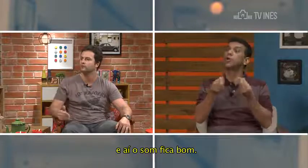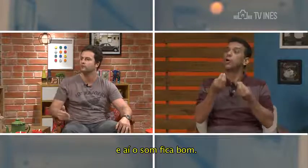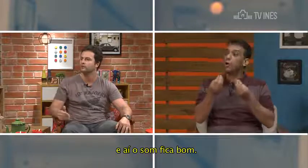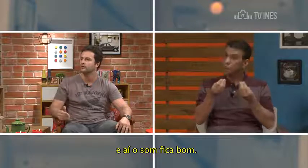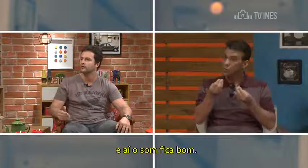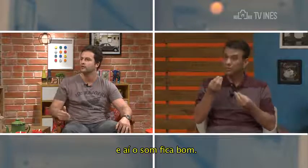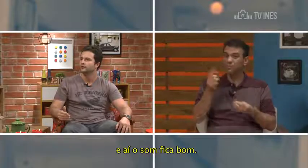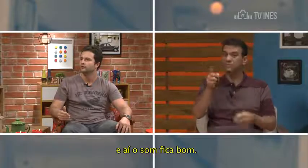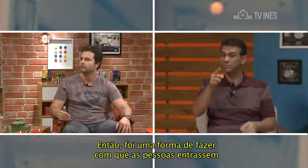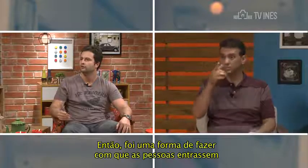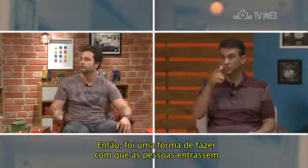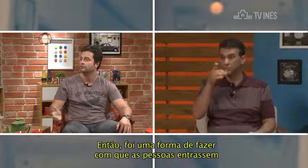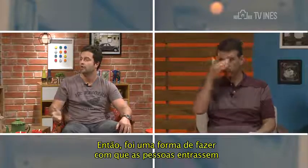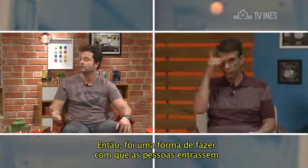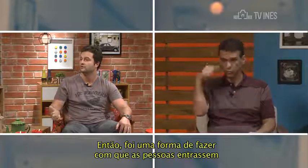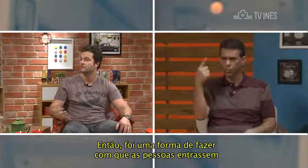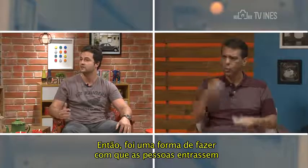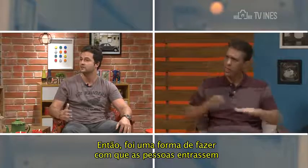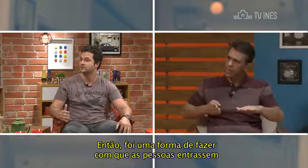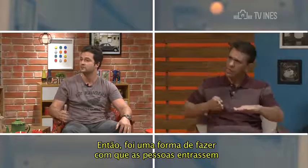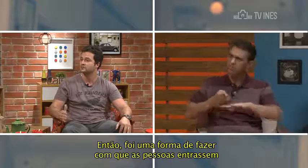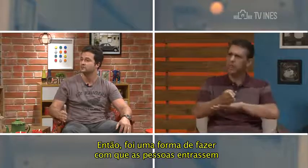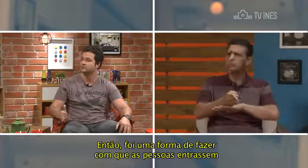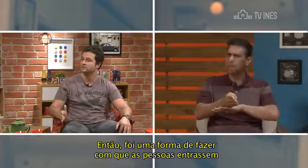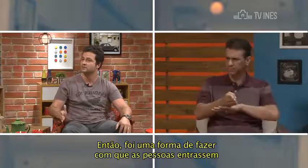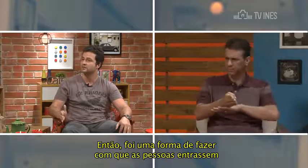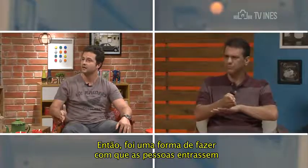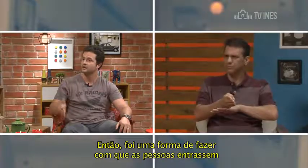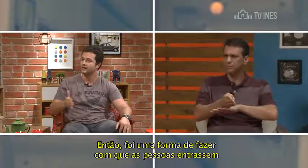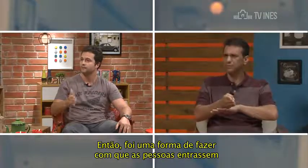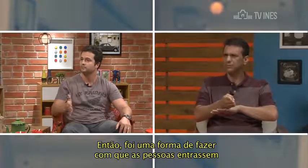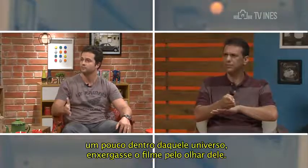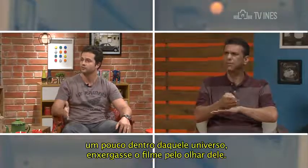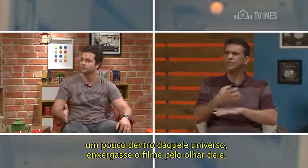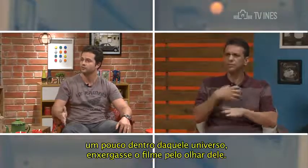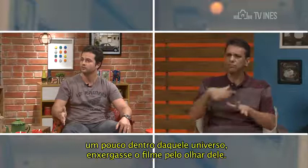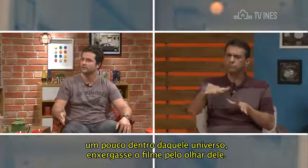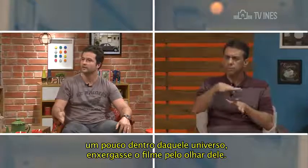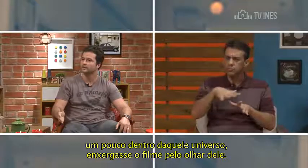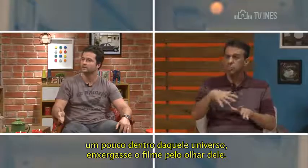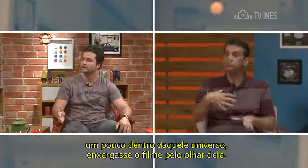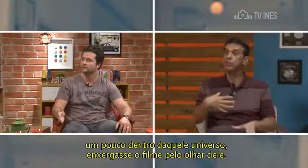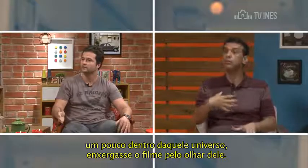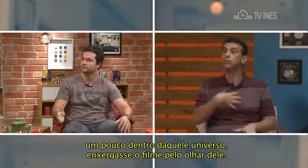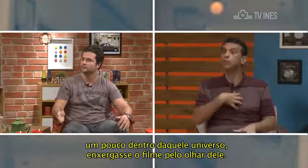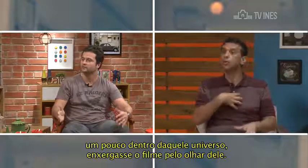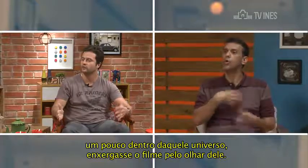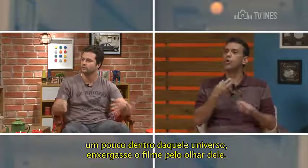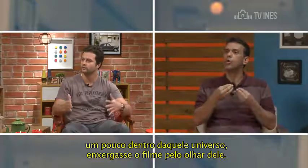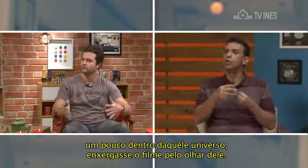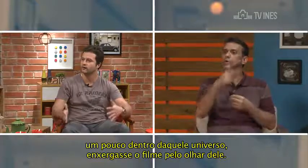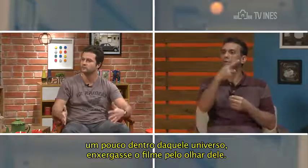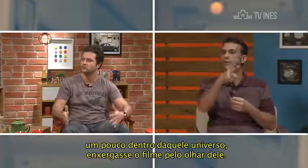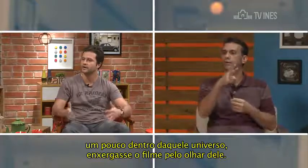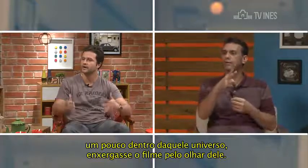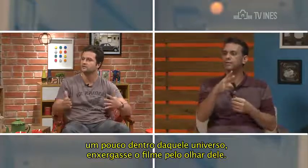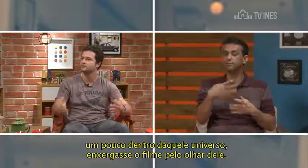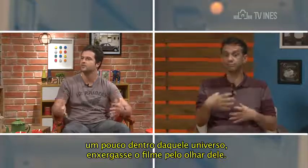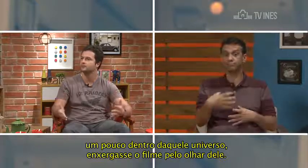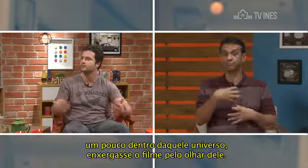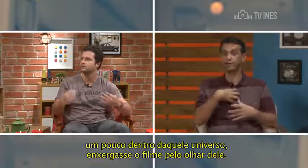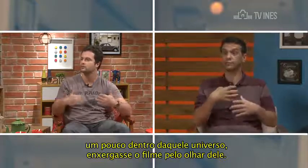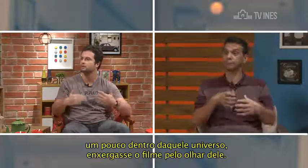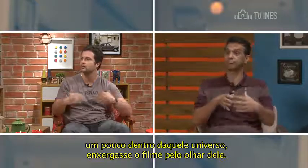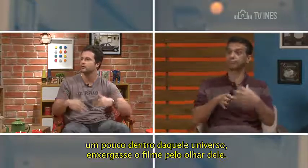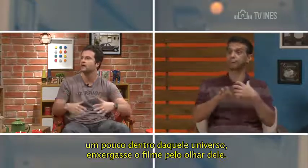bom. Então foi uma forma de fazer com que as pessoas entrassem um pouco dentro daquele universo,